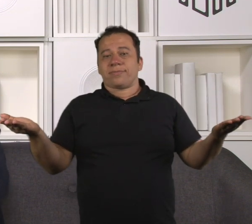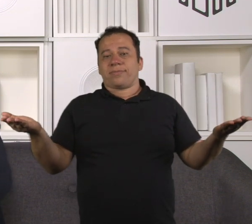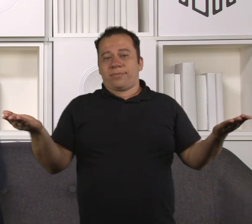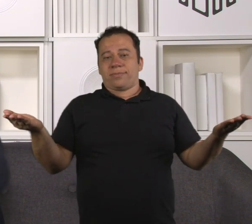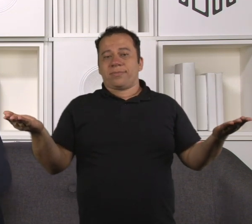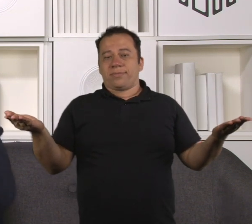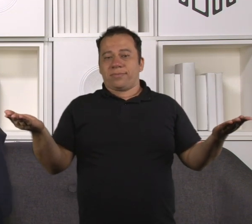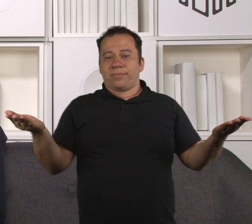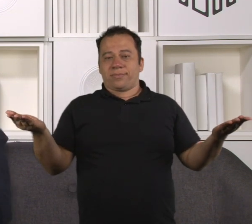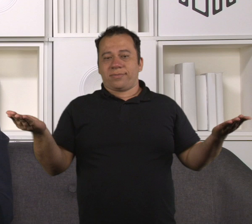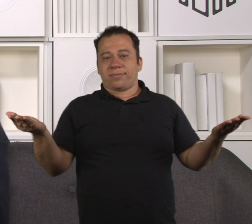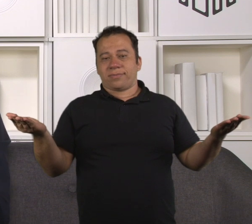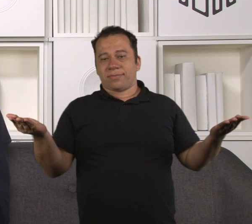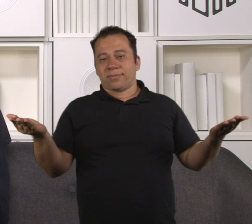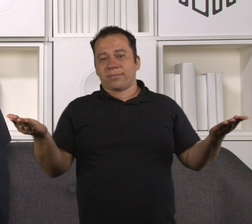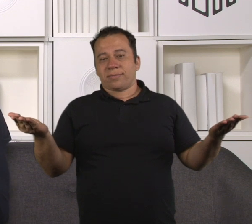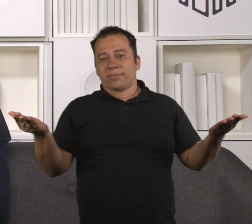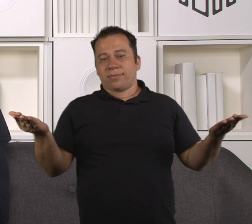hoje, nos nossos dias?